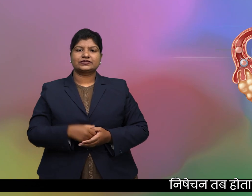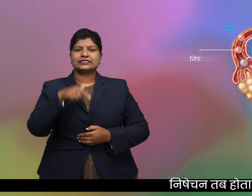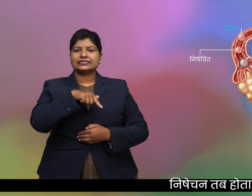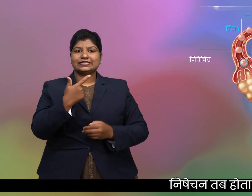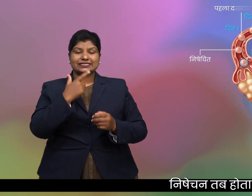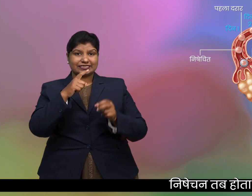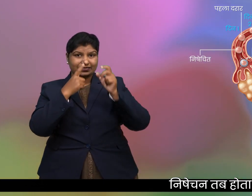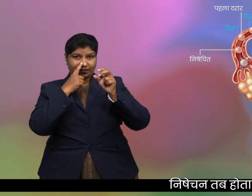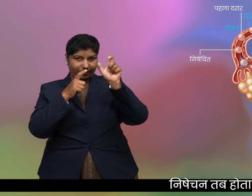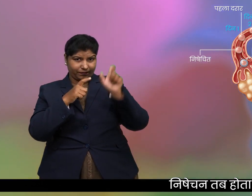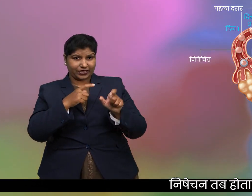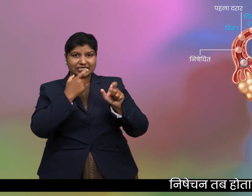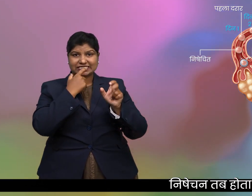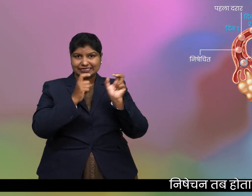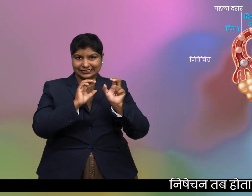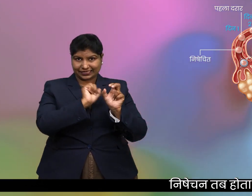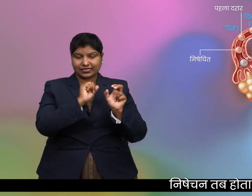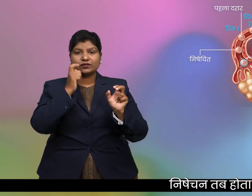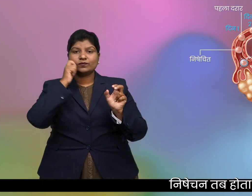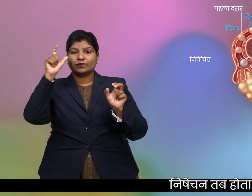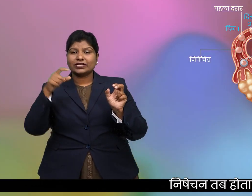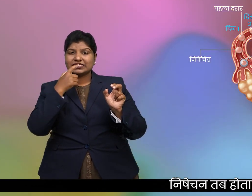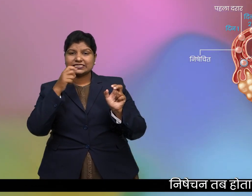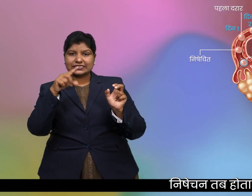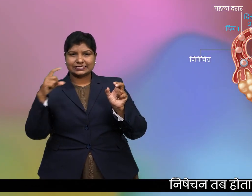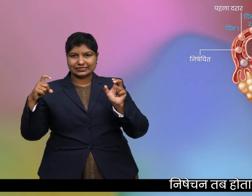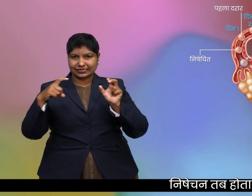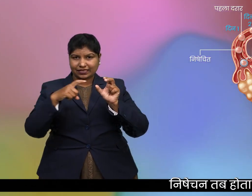निषेचन तब होता है